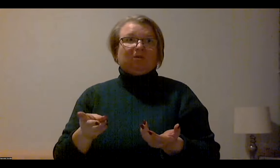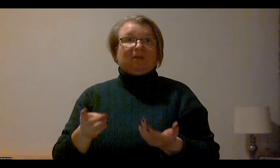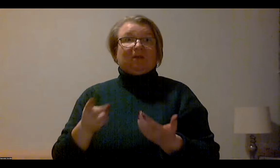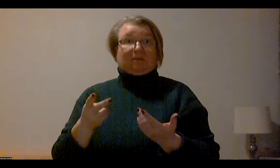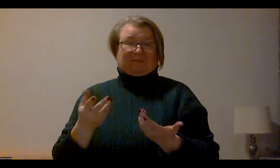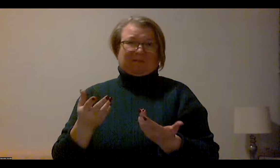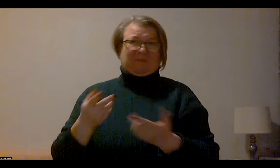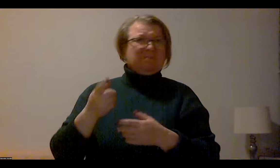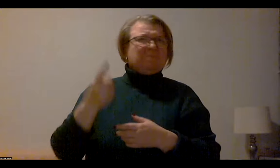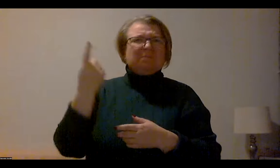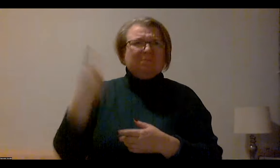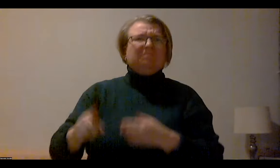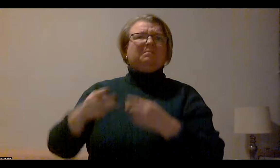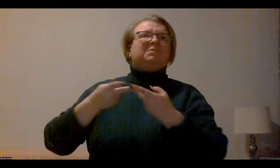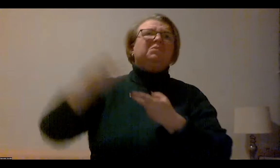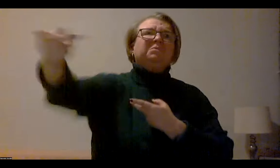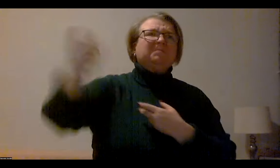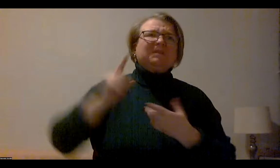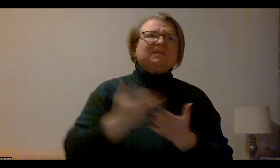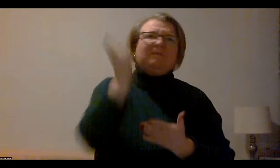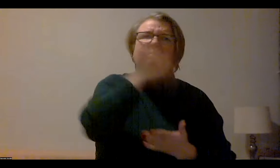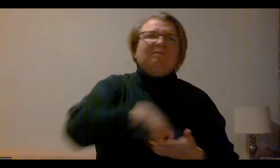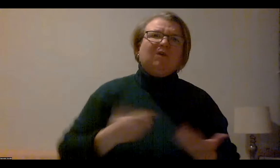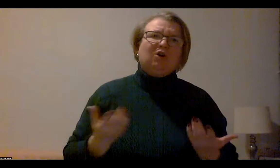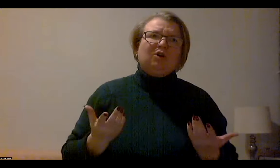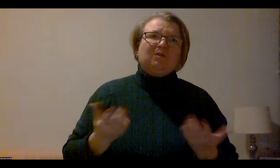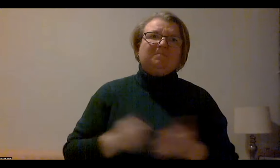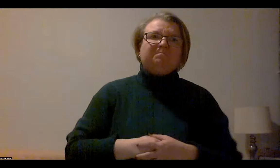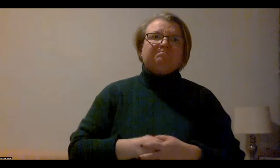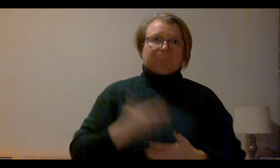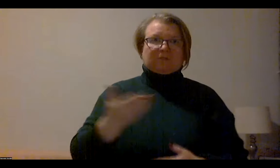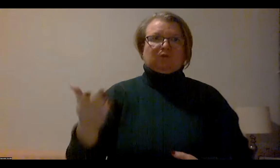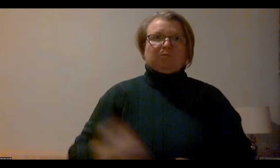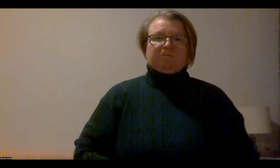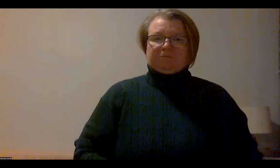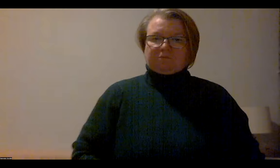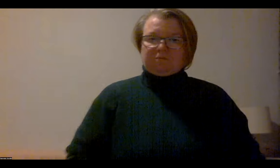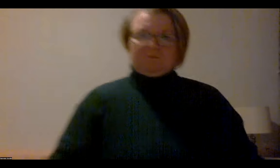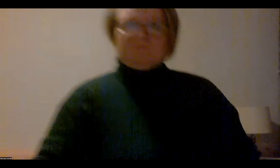että aina se, että rekisteröidyt uudestaan ja että olet siellä palvelussa varmasti ja voit lähettää